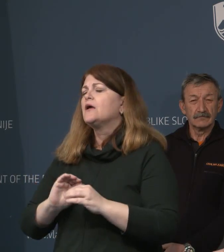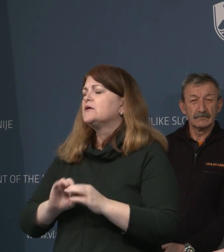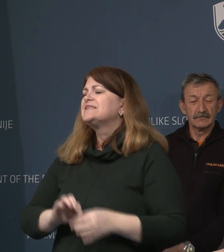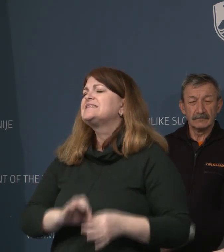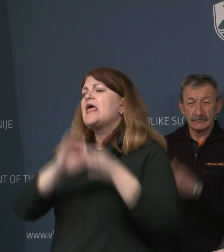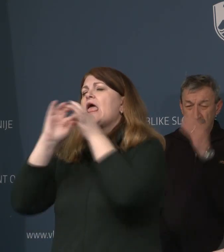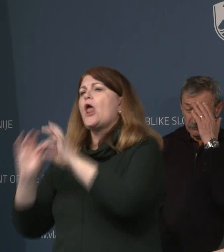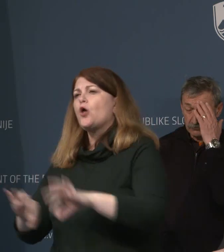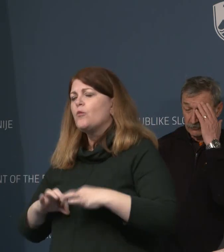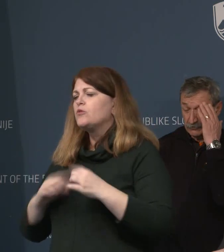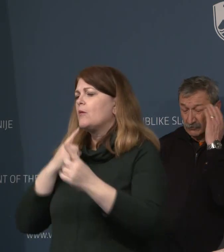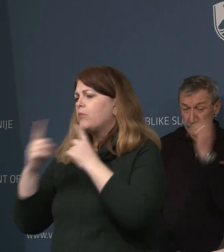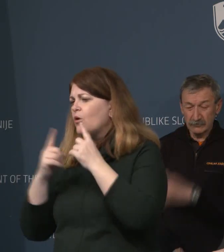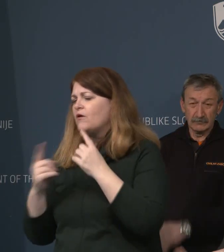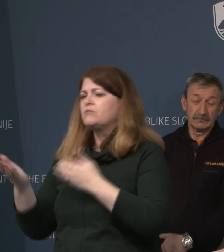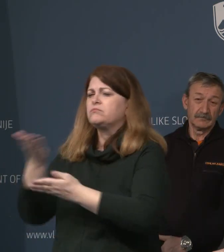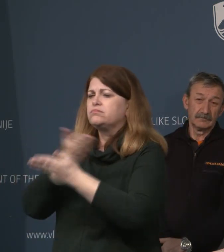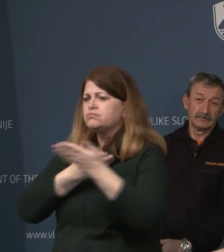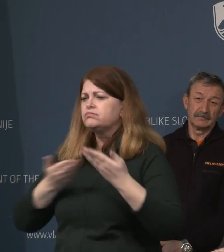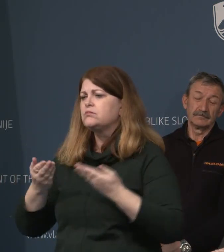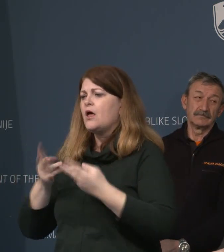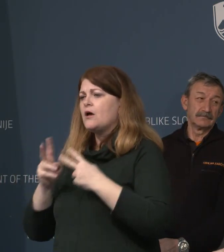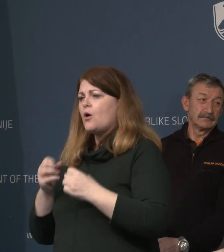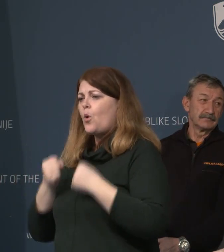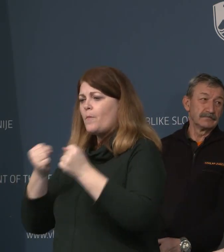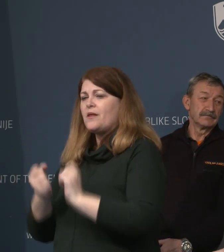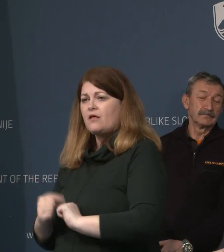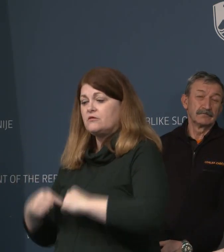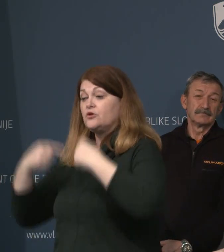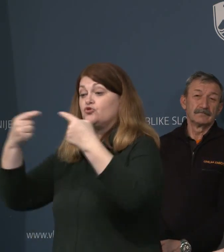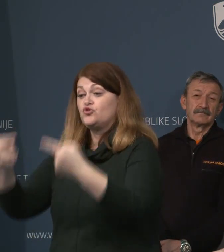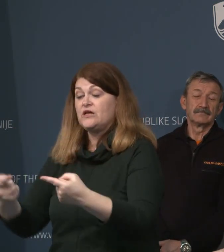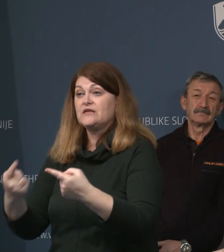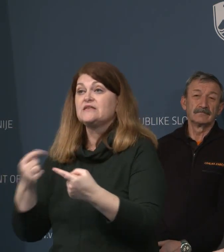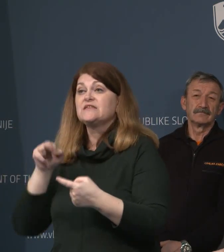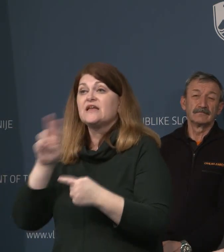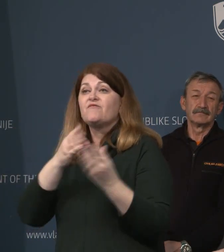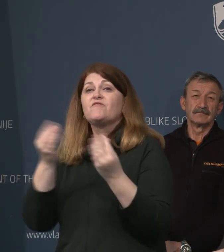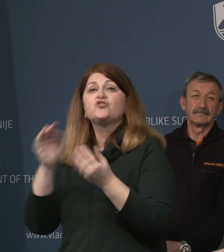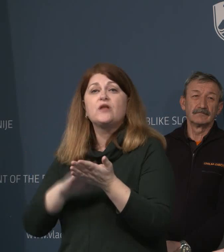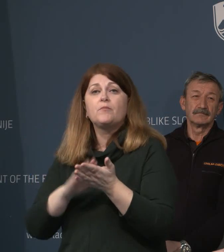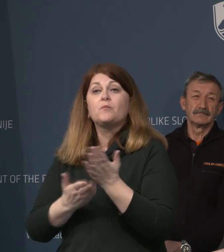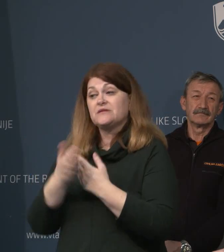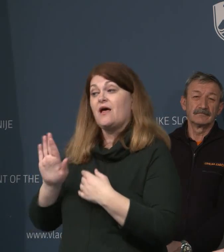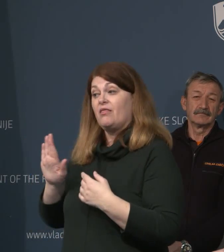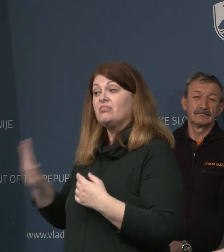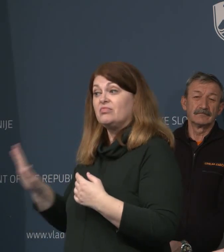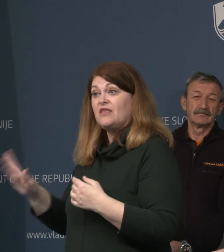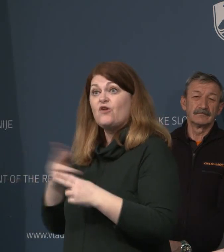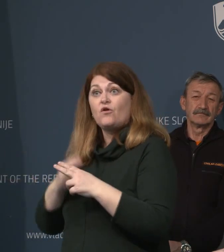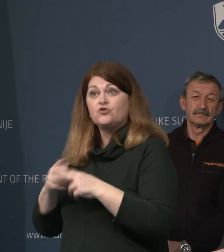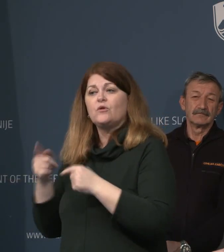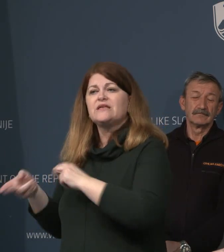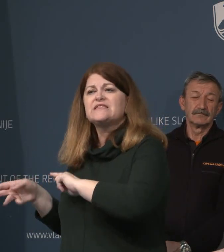se potem pregovarjali in dogovarjali, kako v bistvu jih peljati čez. Saj gre v večini primerov za njihove državljane, ki